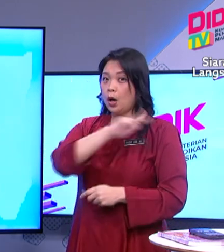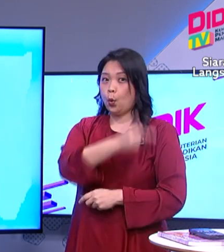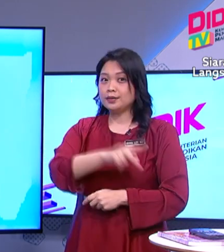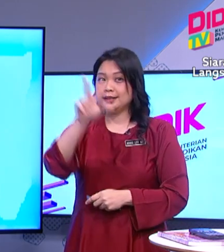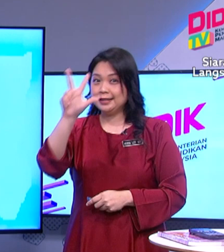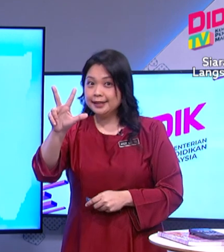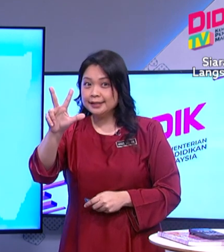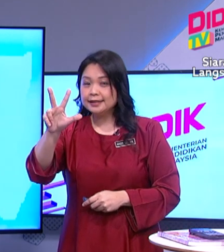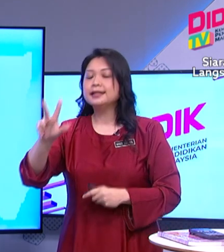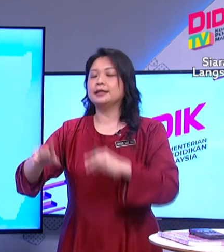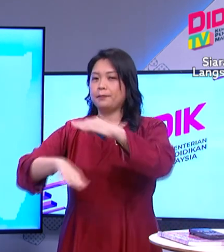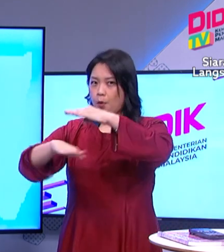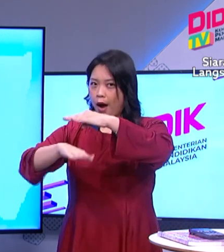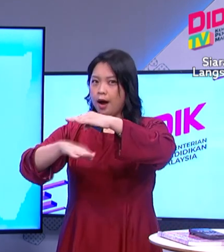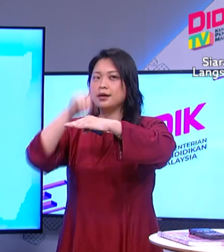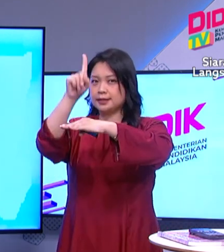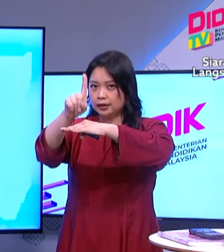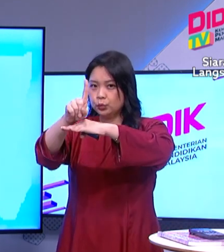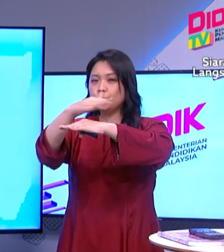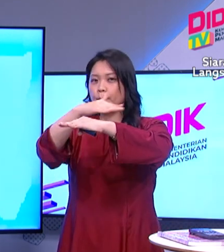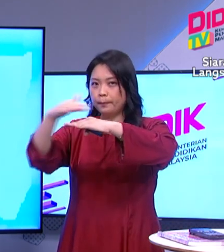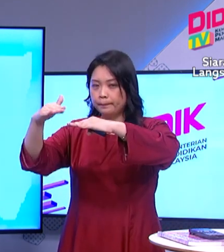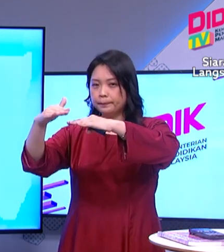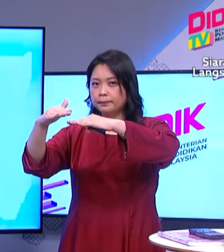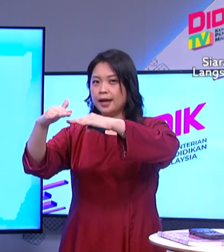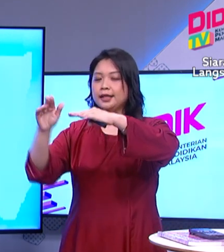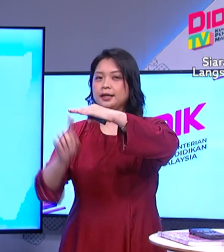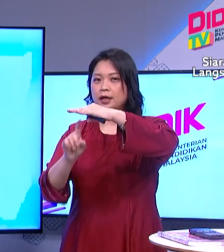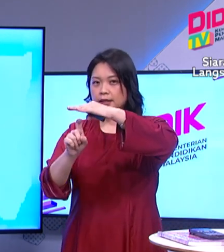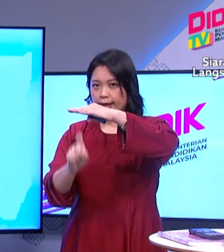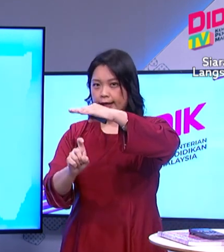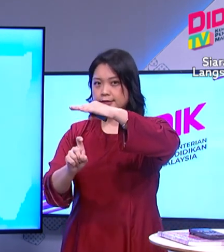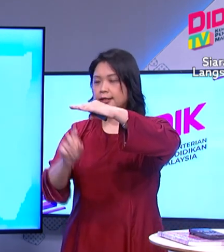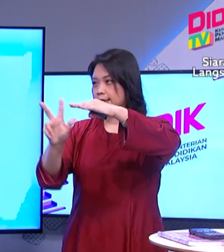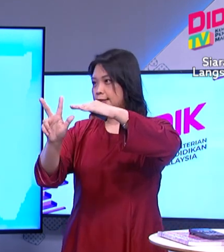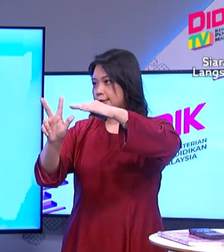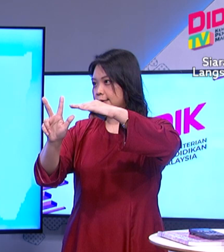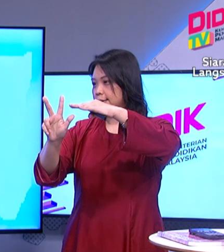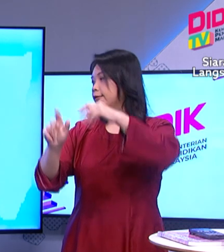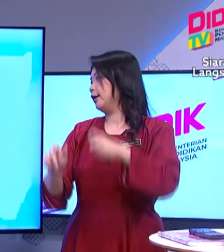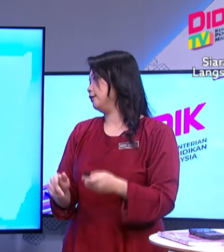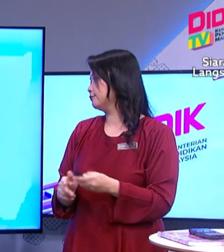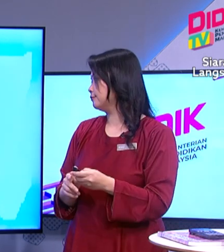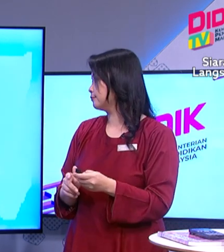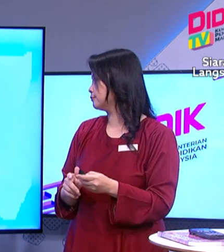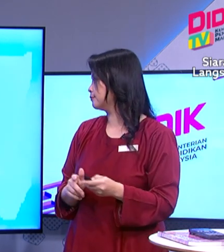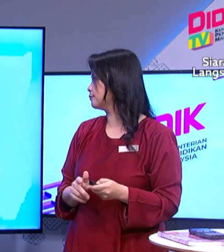Yo what's setting ke bawah satu bahagia X3 ke oke oke